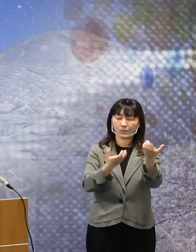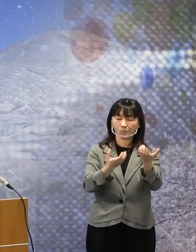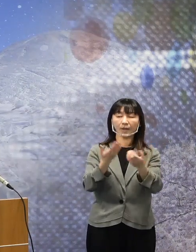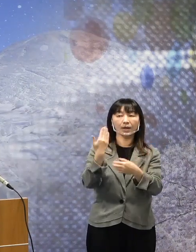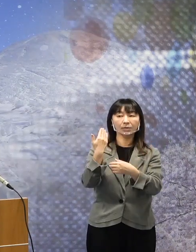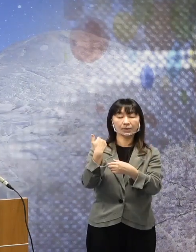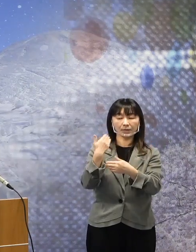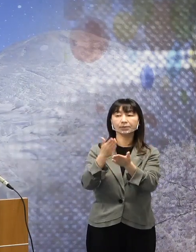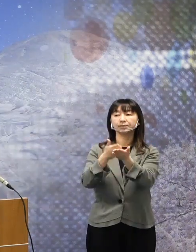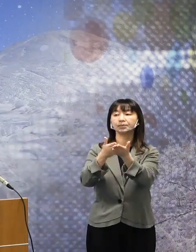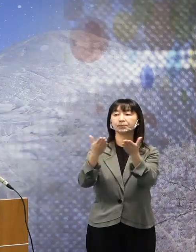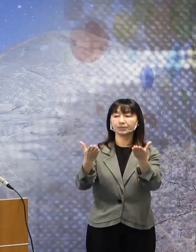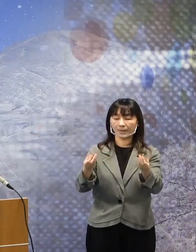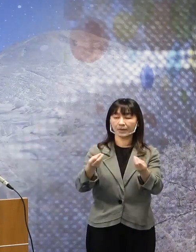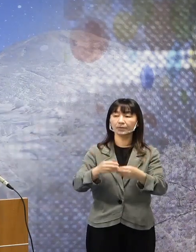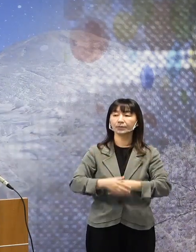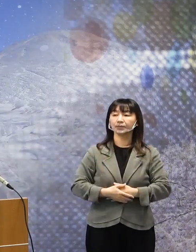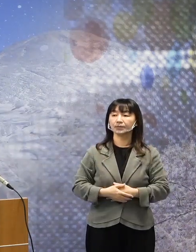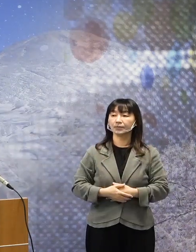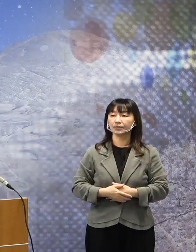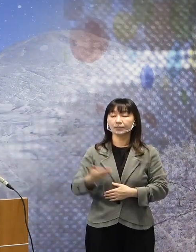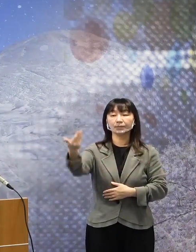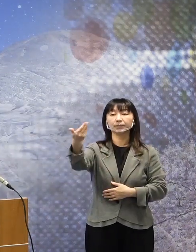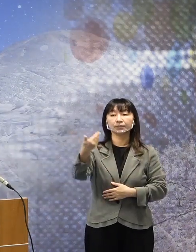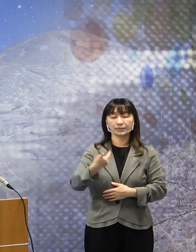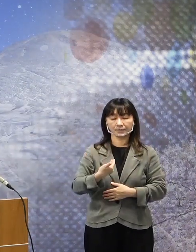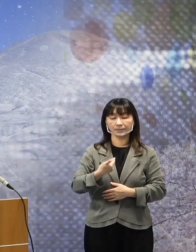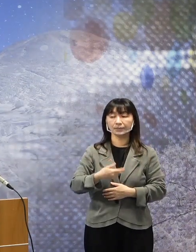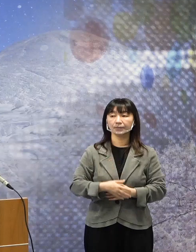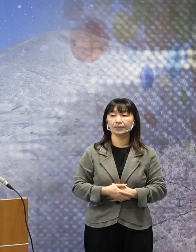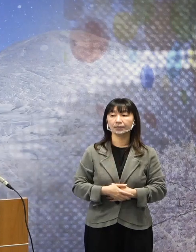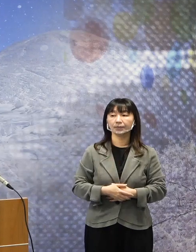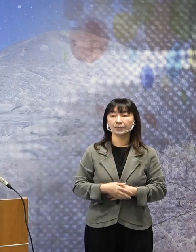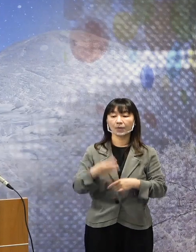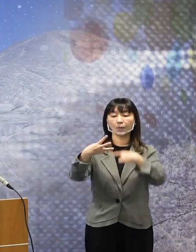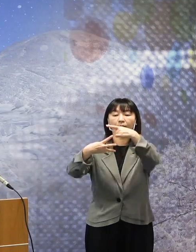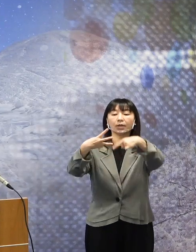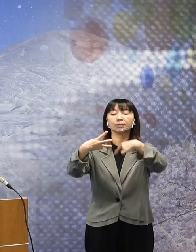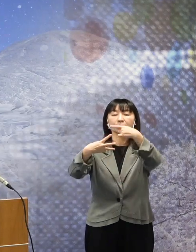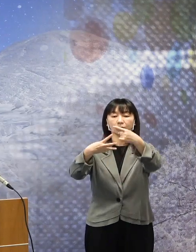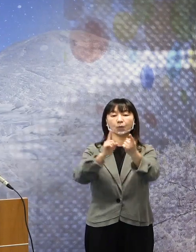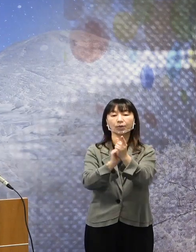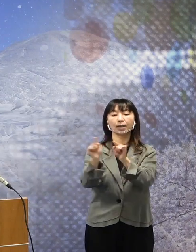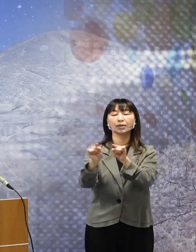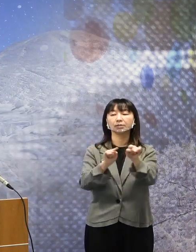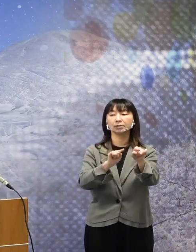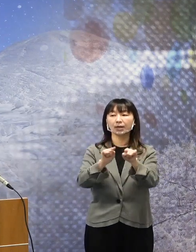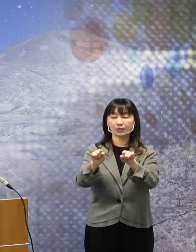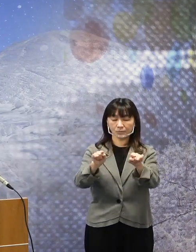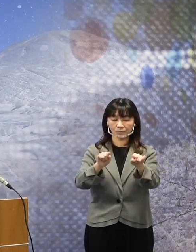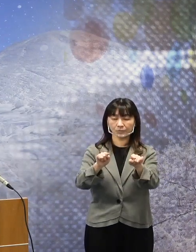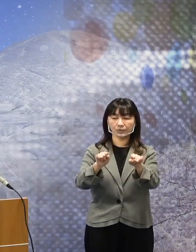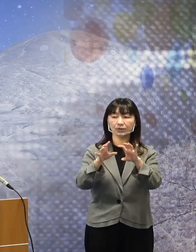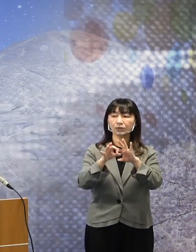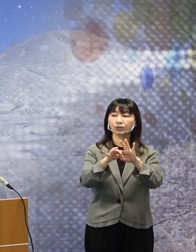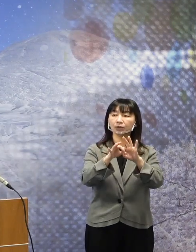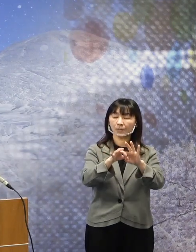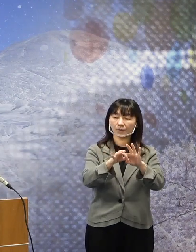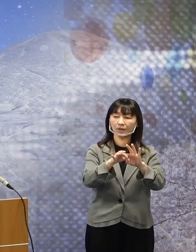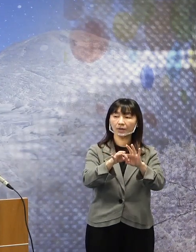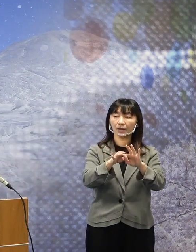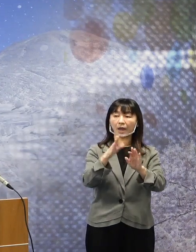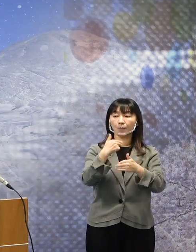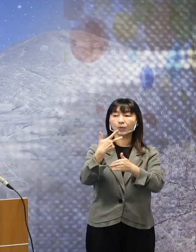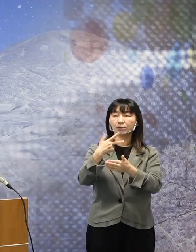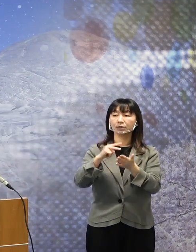説明でした。はい、以上です。 ちょっと聞き忘れました。これらの3つの対策、白丸3つの対策は、市